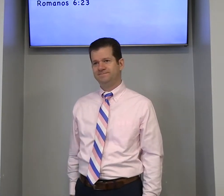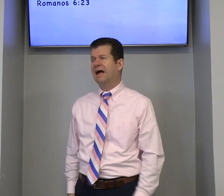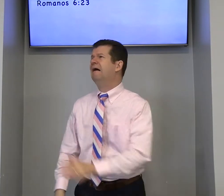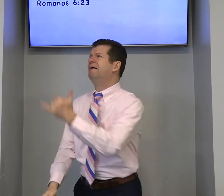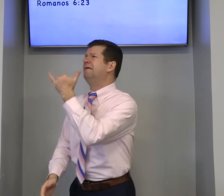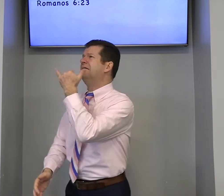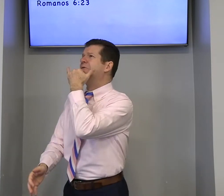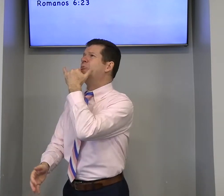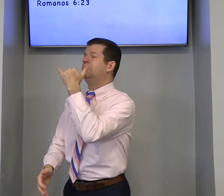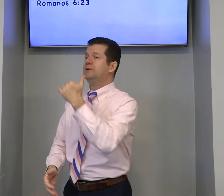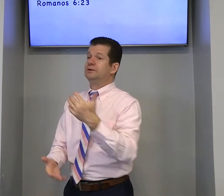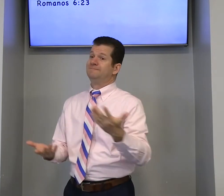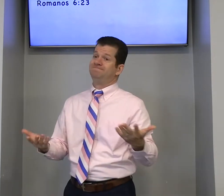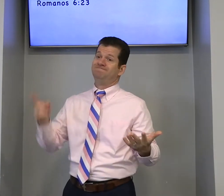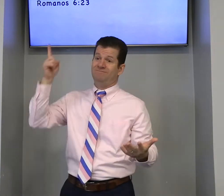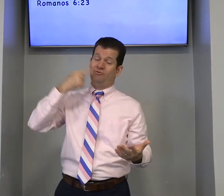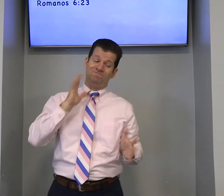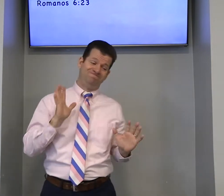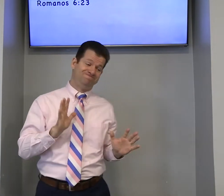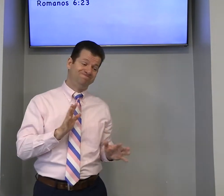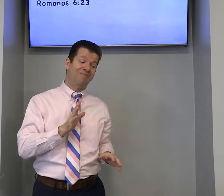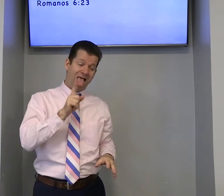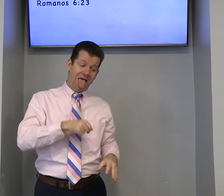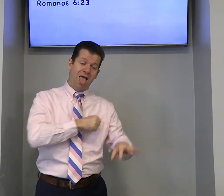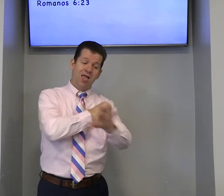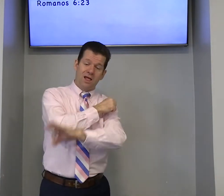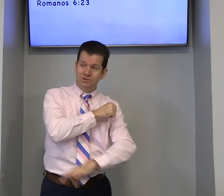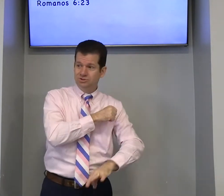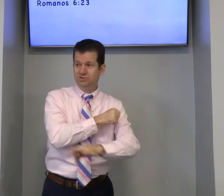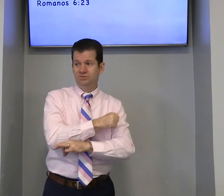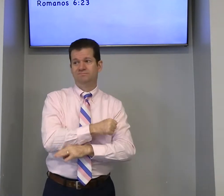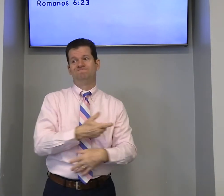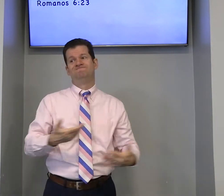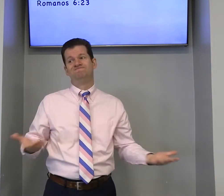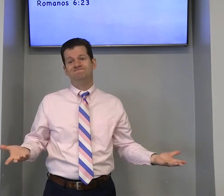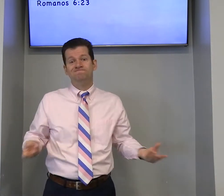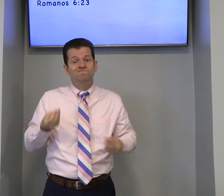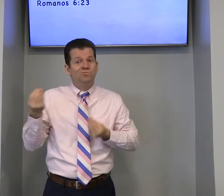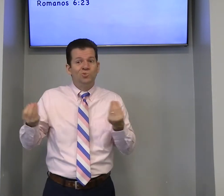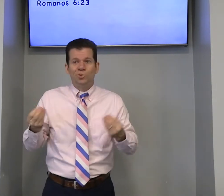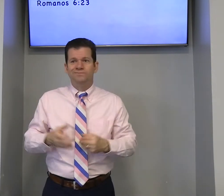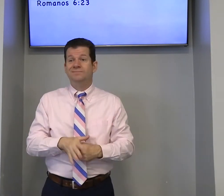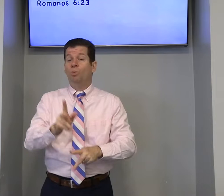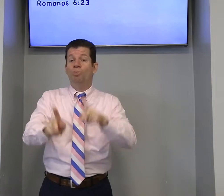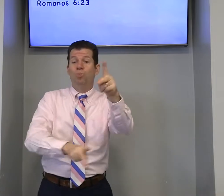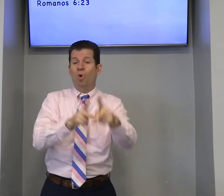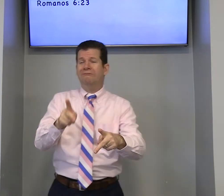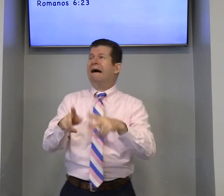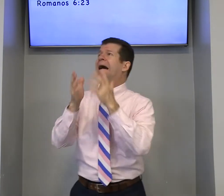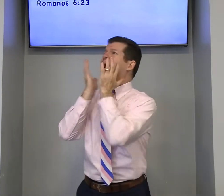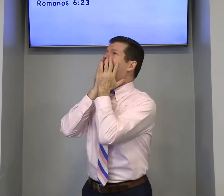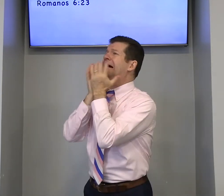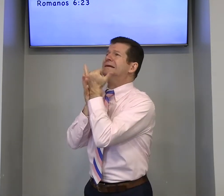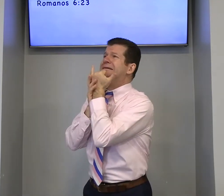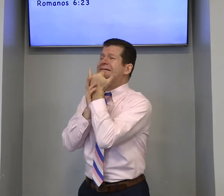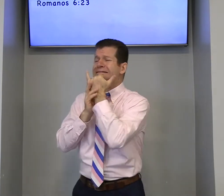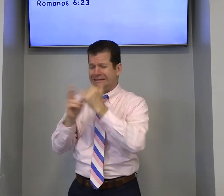pequei. Ah, desculpa. Esse é o castigo. E o